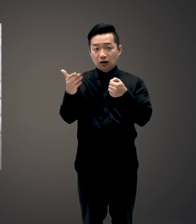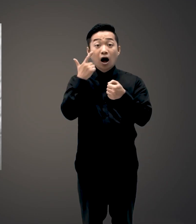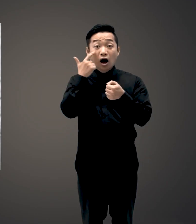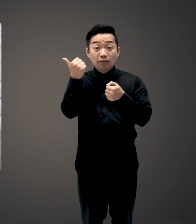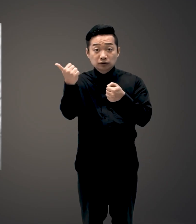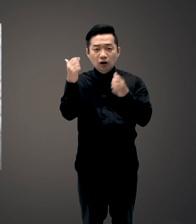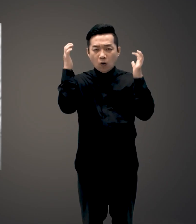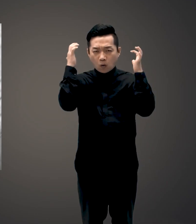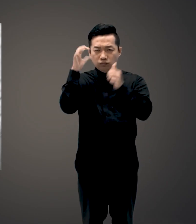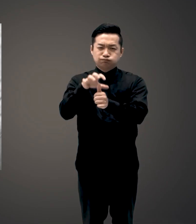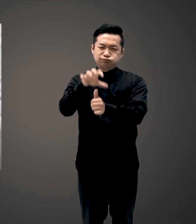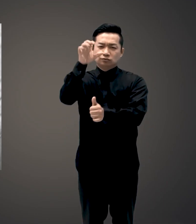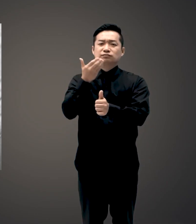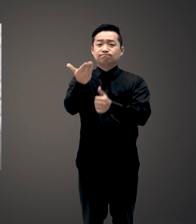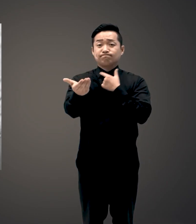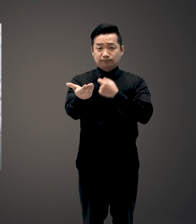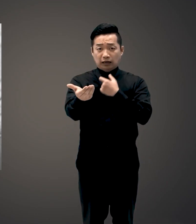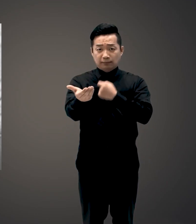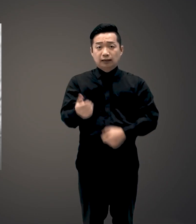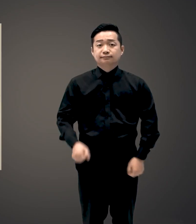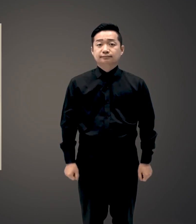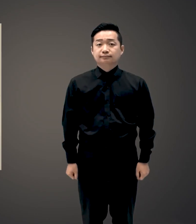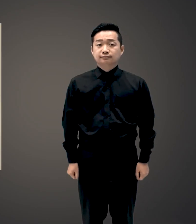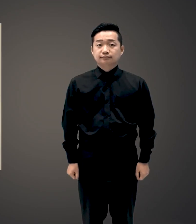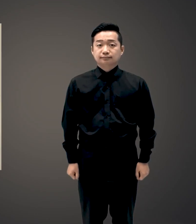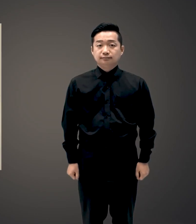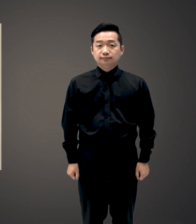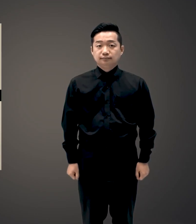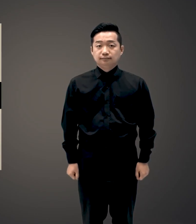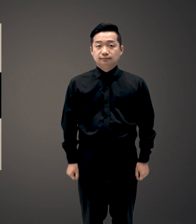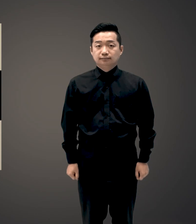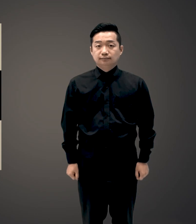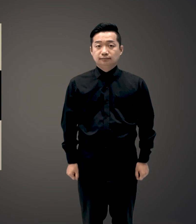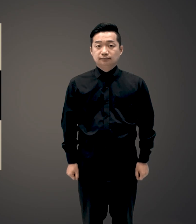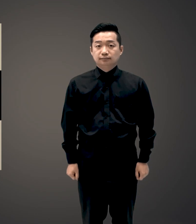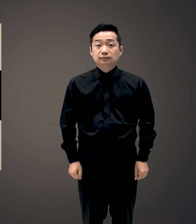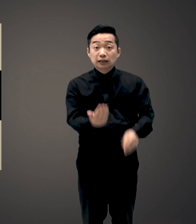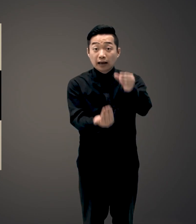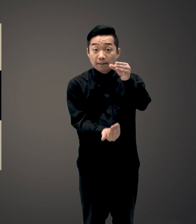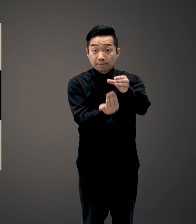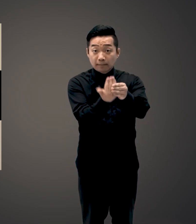화려한 겉모습 뒤 누추하고 쓸쓸한 인생의 단면을 비추는 또 하나의 걸작.